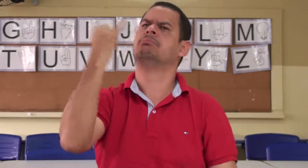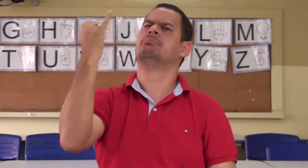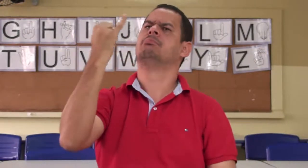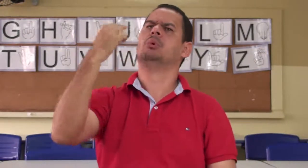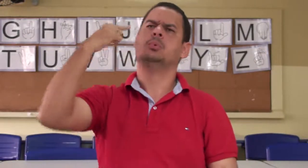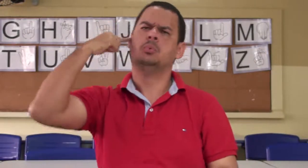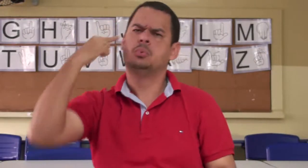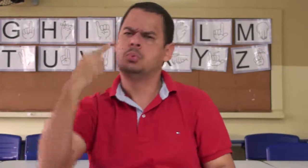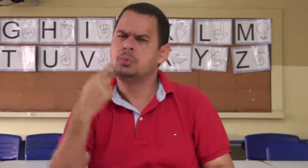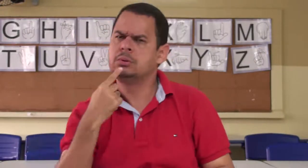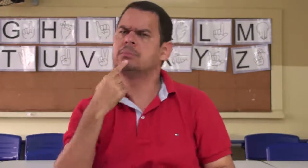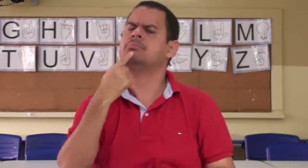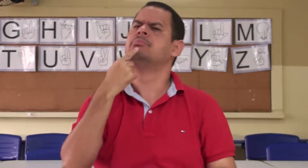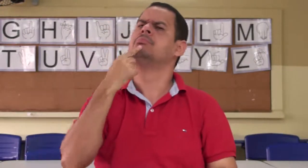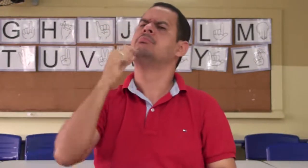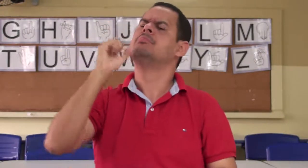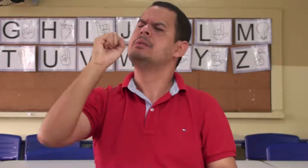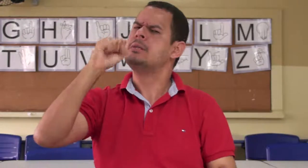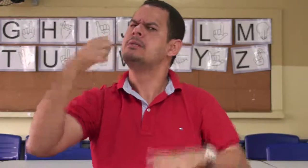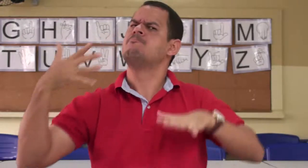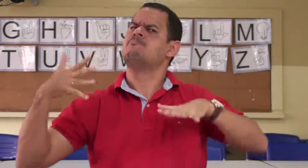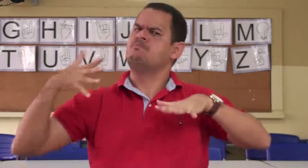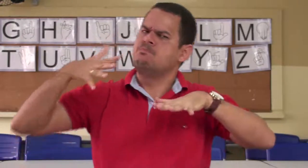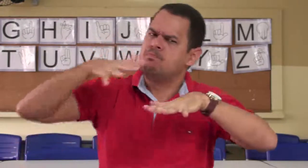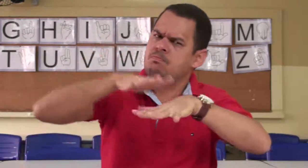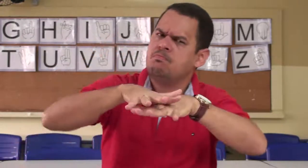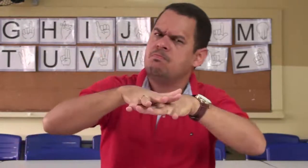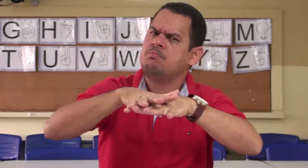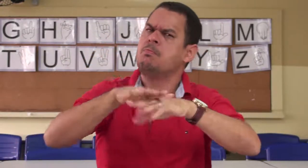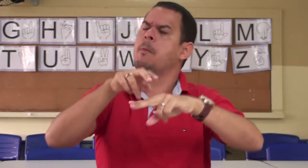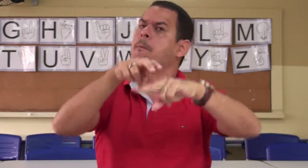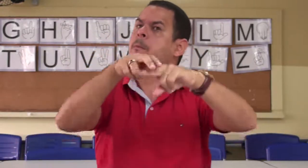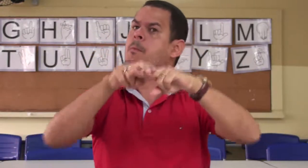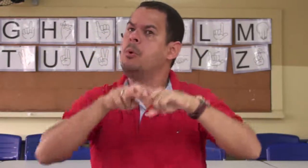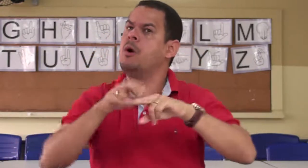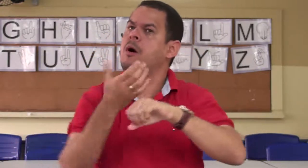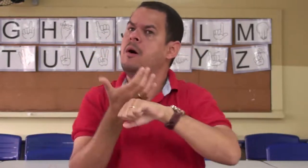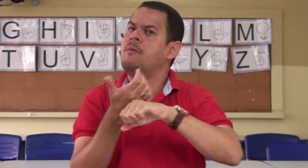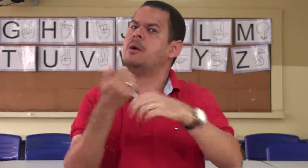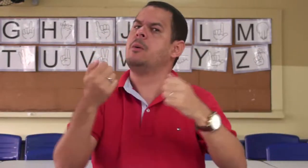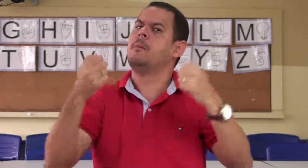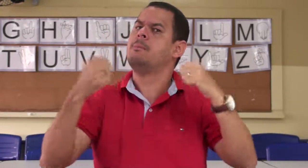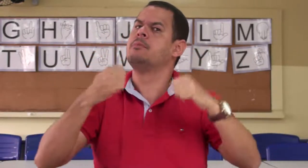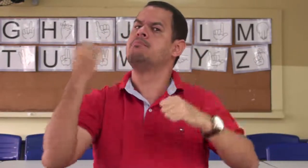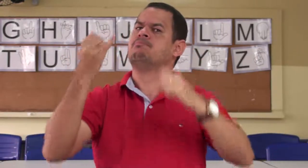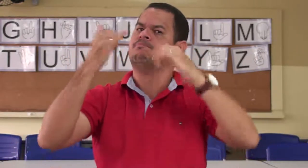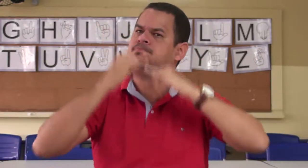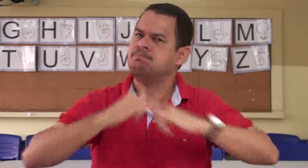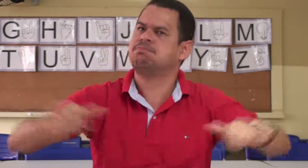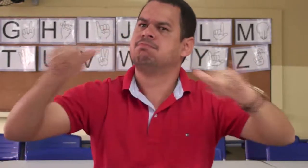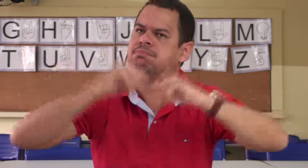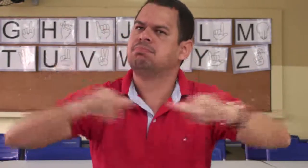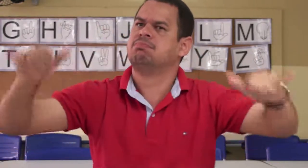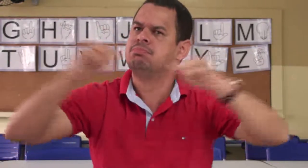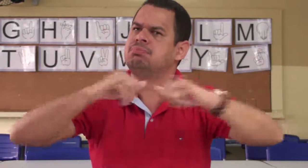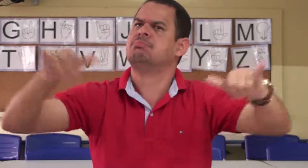A UAG aqui para a região é muito importante. Ela tem favorecido a inclusão dos surdos,